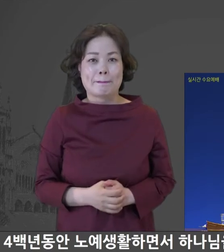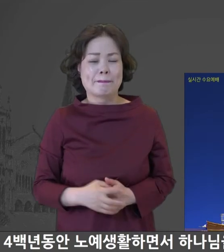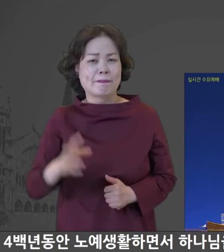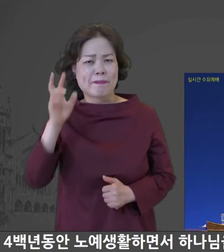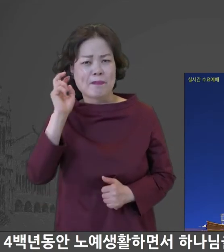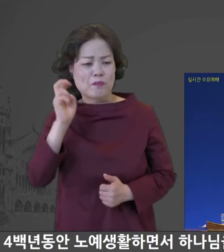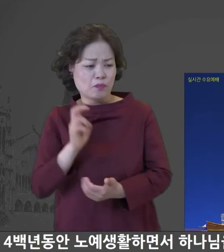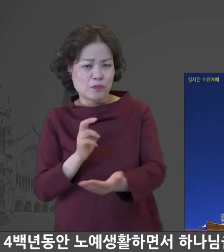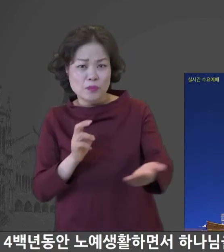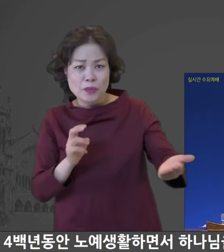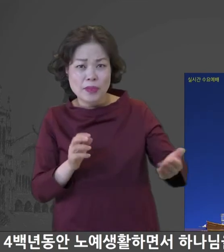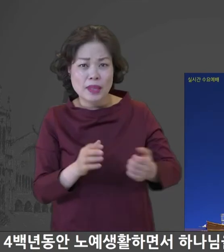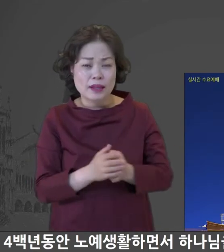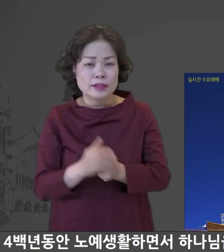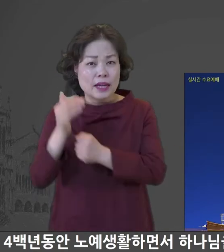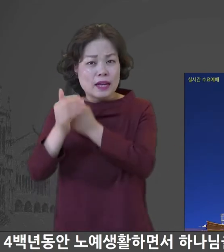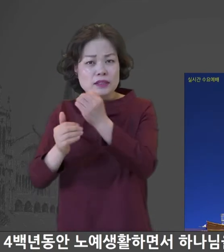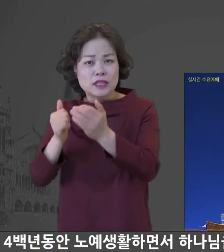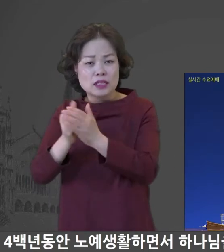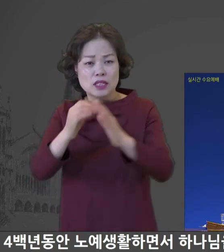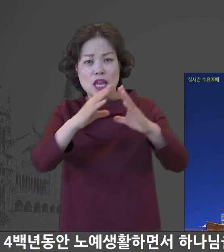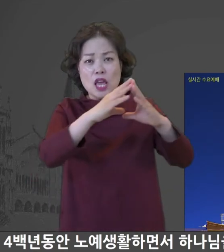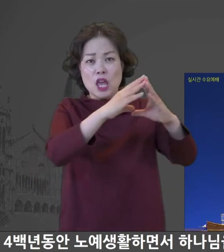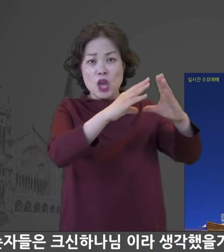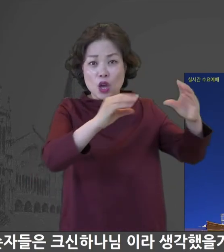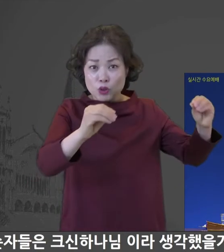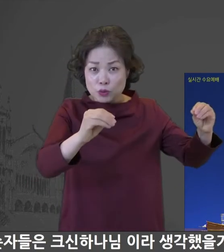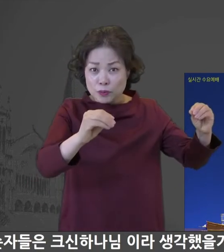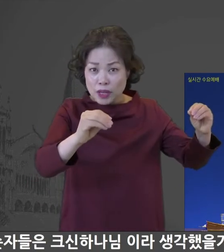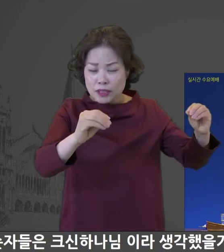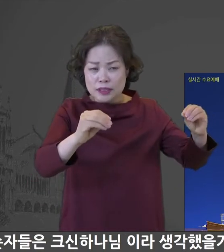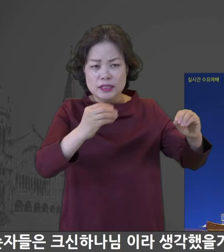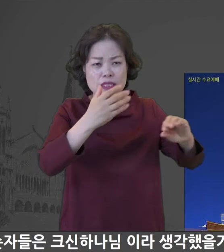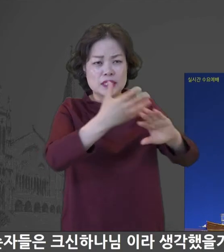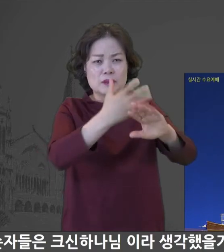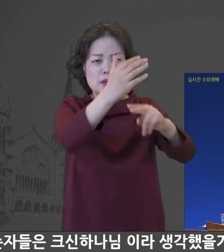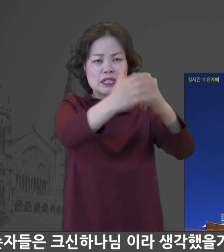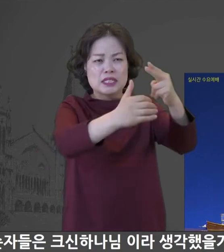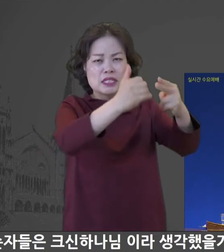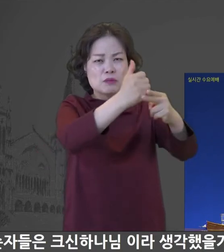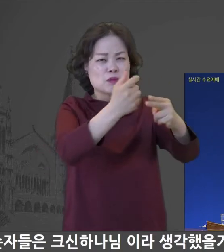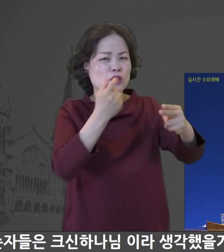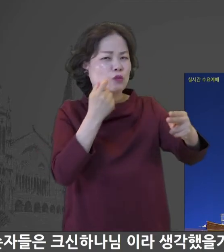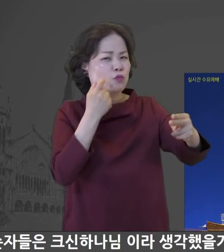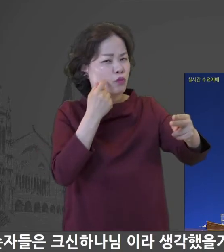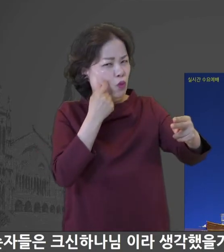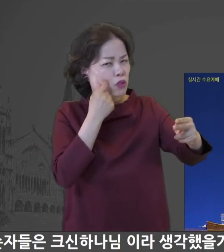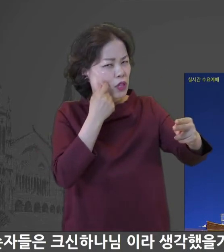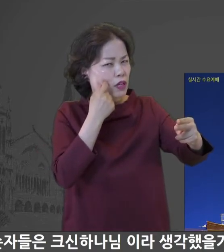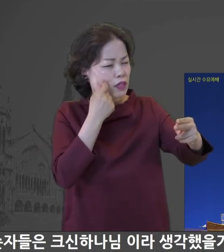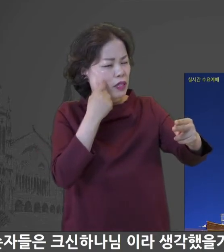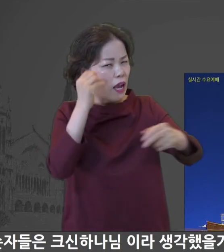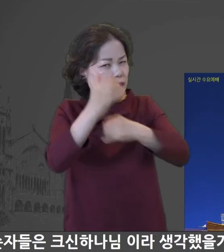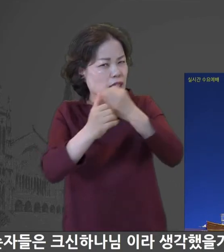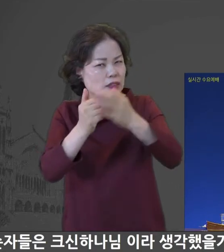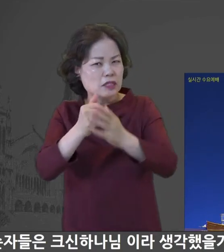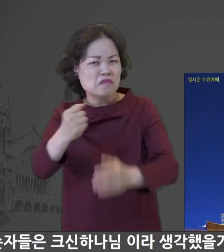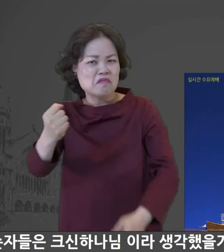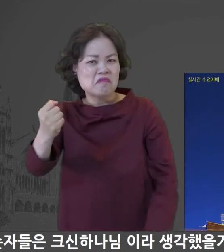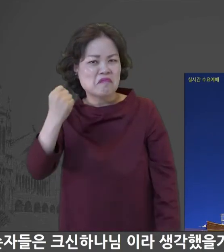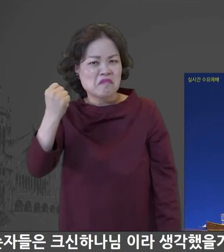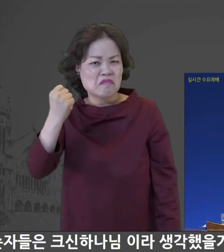아마 그들은 하나님은 애굽의 이방 신들보다 조금 못한 존재, 혹은 하나님이 아무리